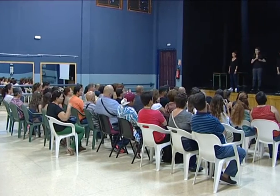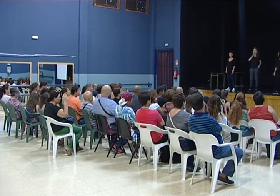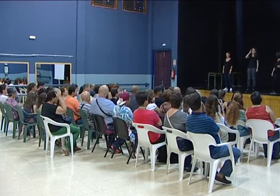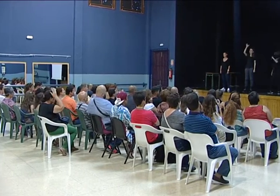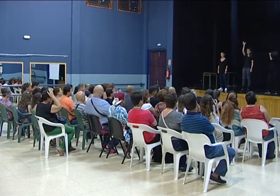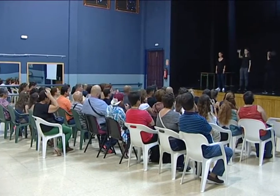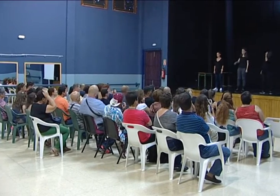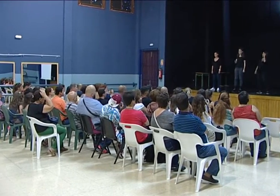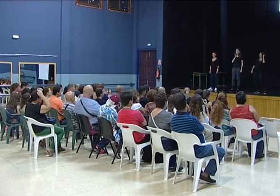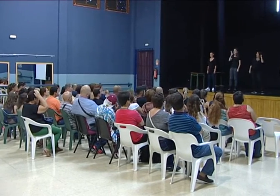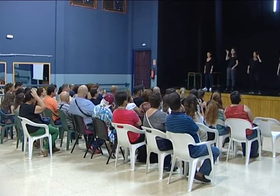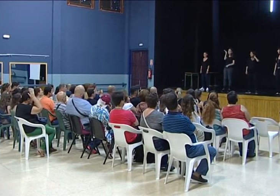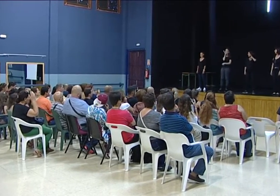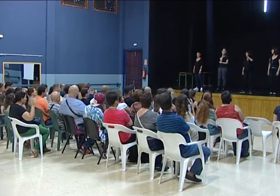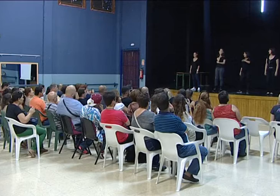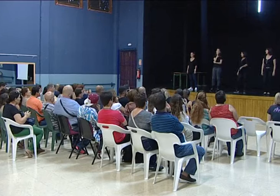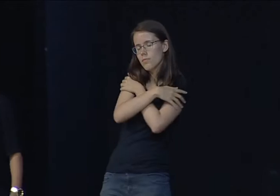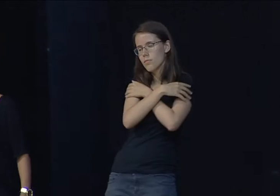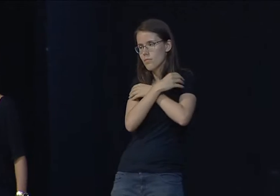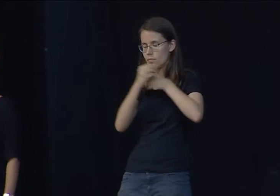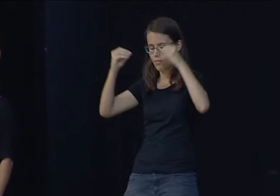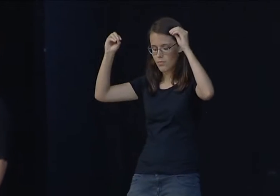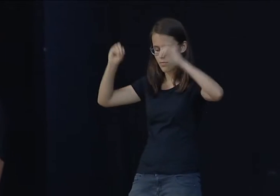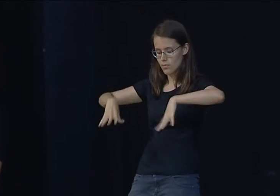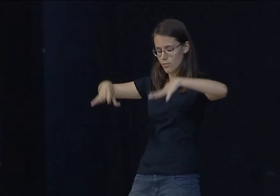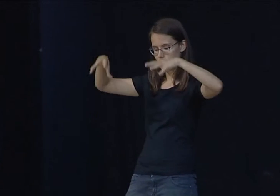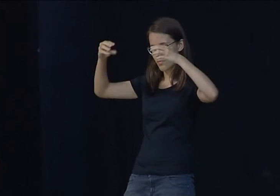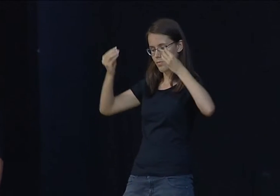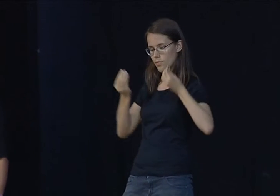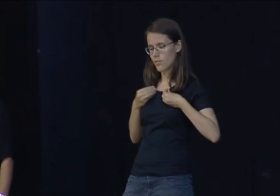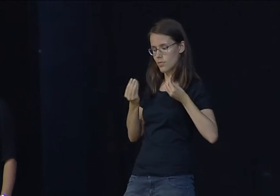talleres se desarrollaron en varios grupos en horarios de mañana y tarde.